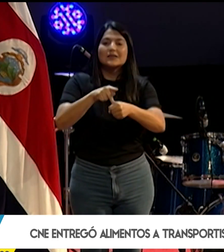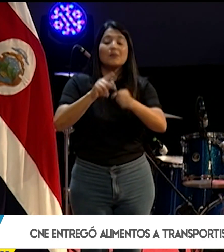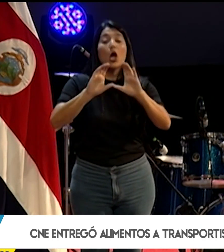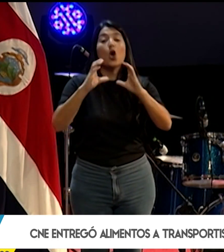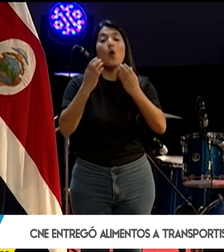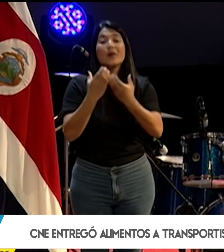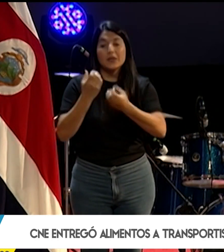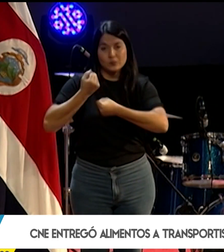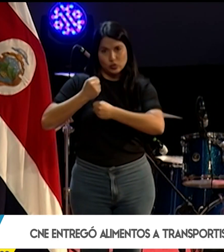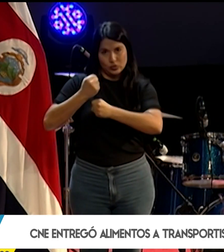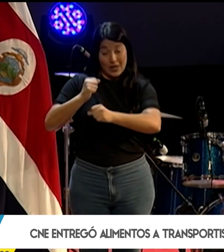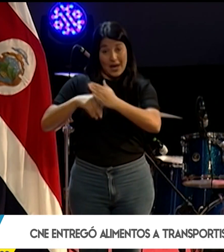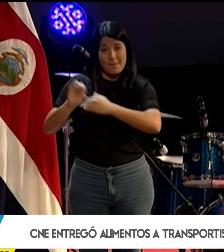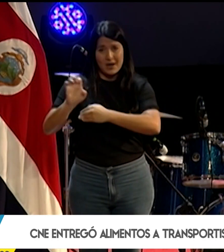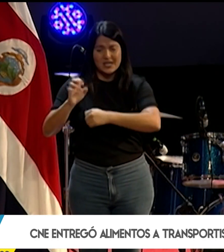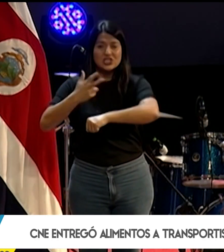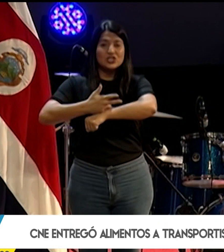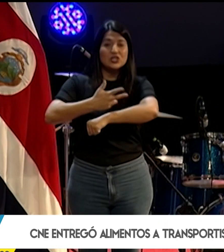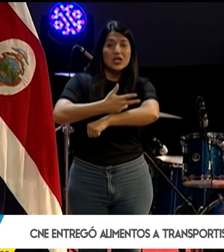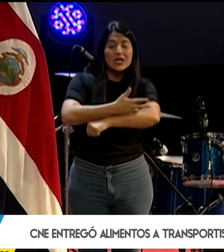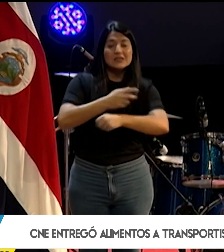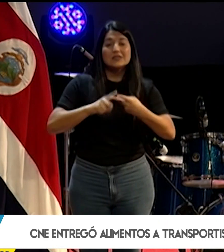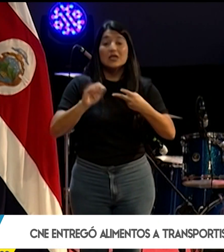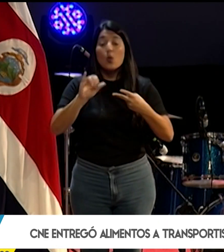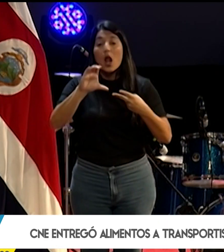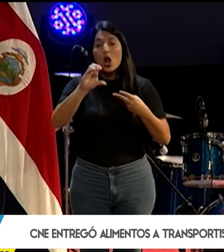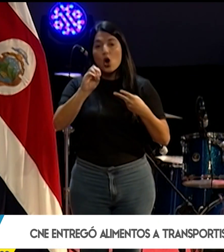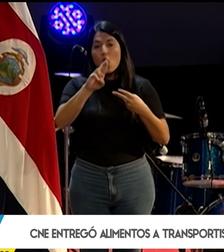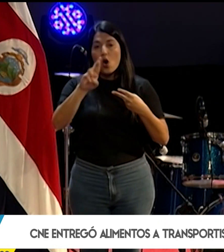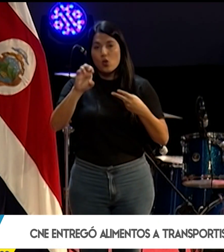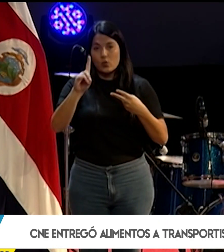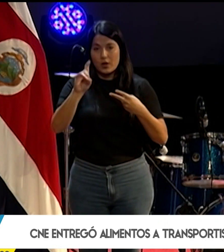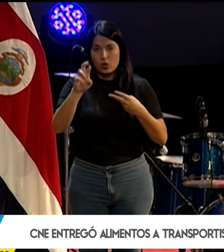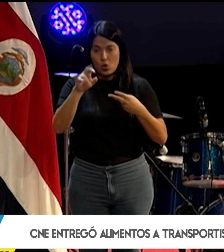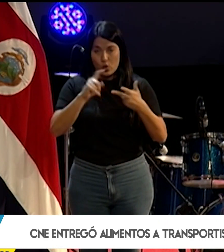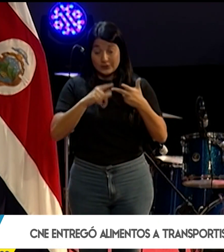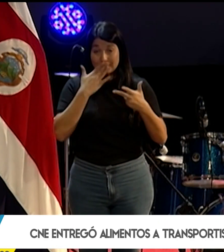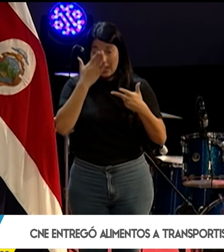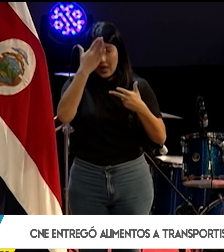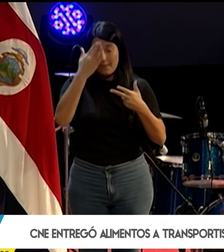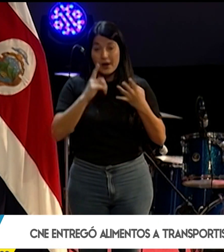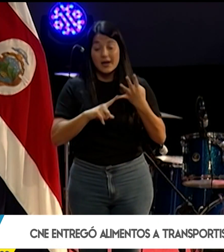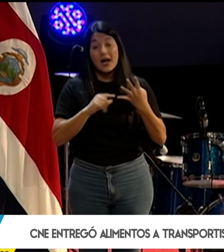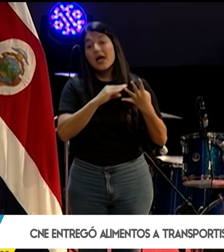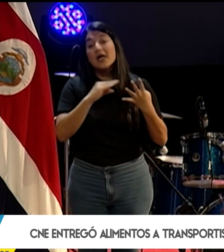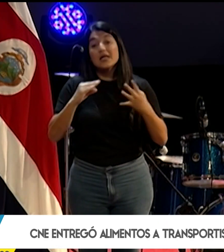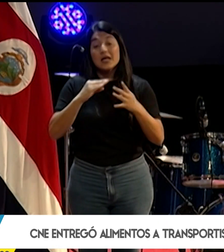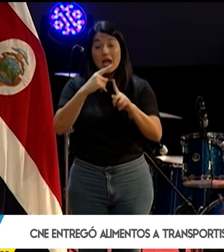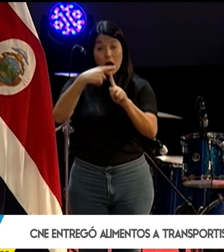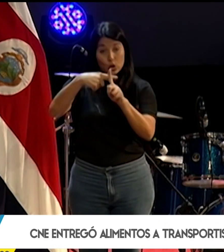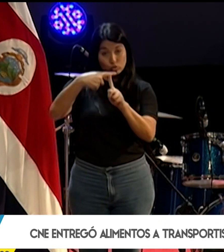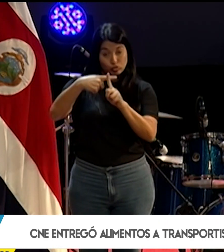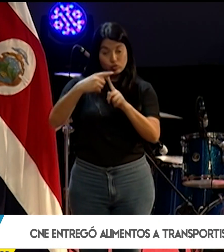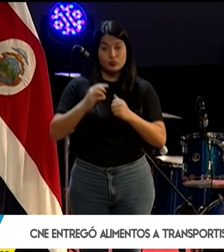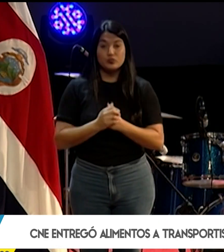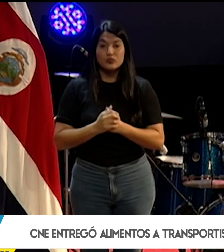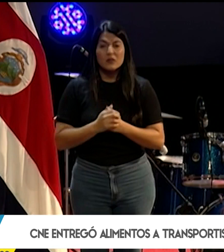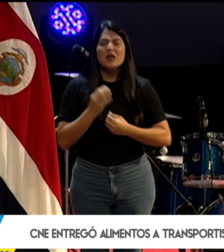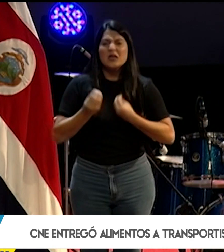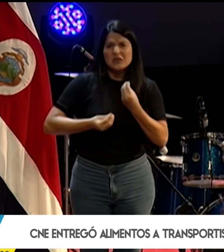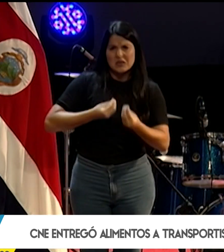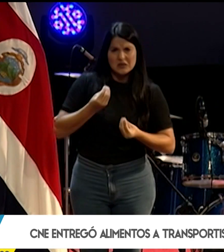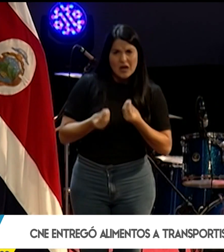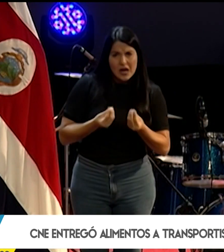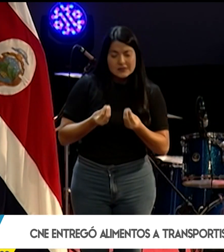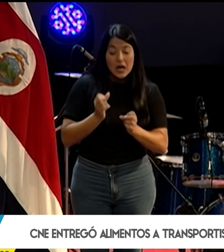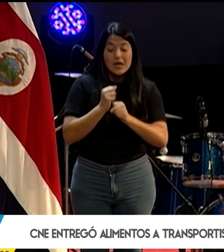de emergencia, tanto de Los Chiles como de Corredores, Talamanca y La Cruz, en acciones